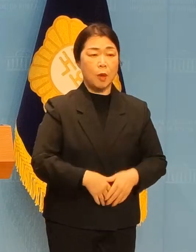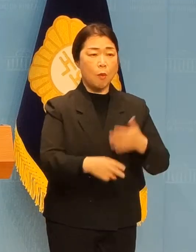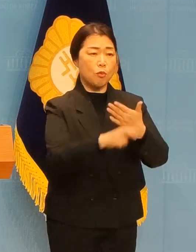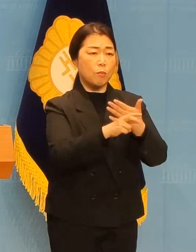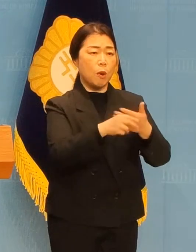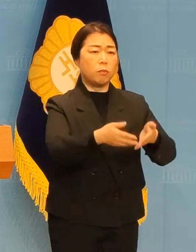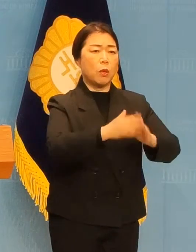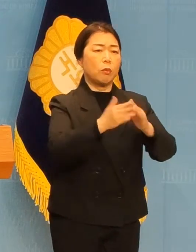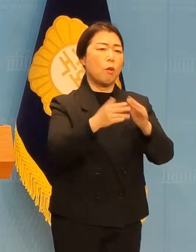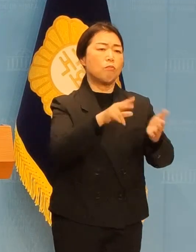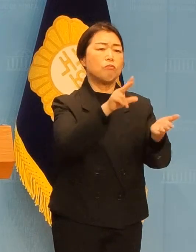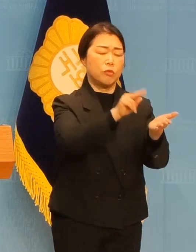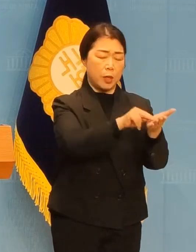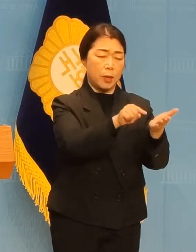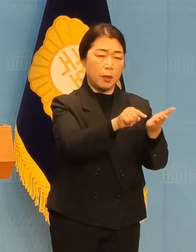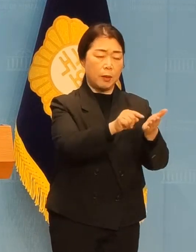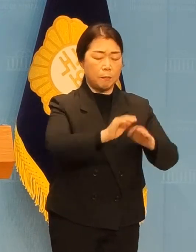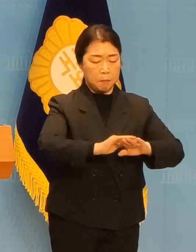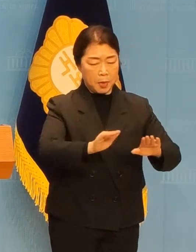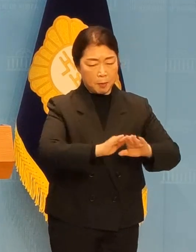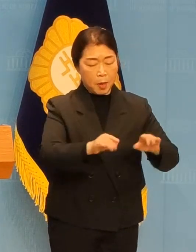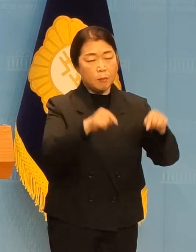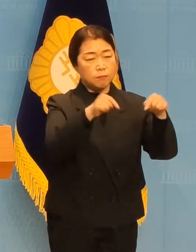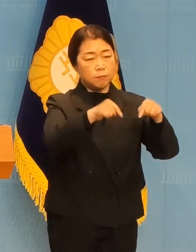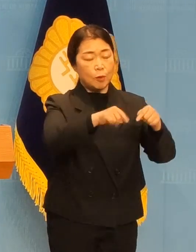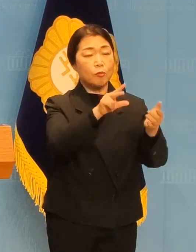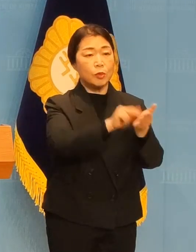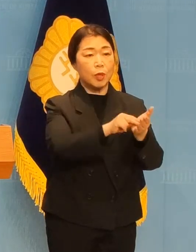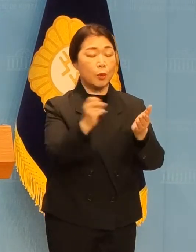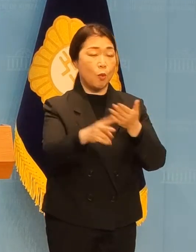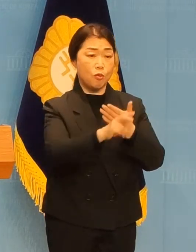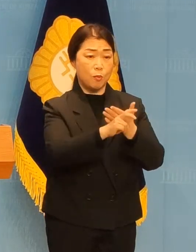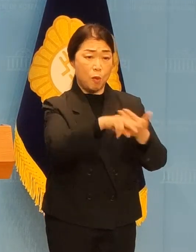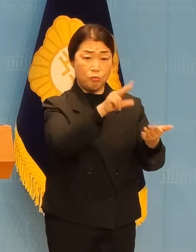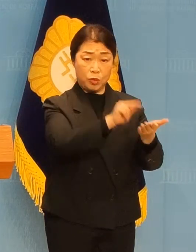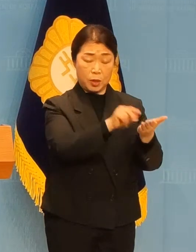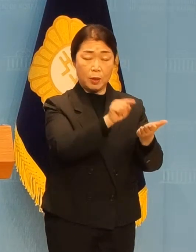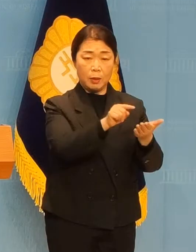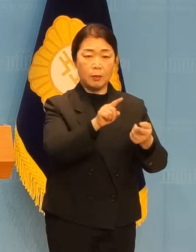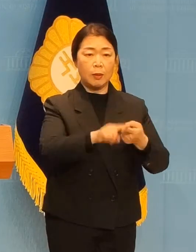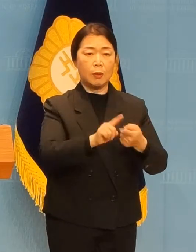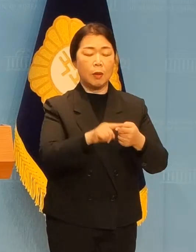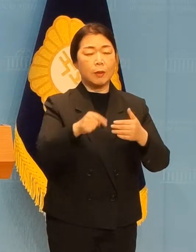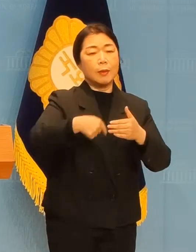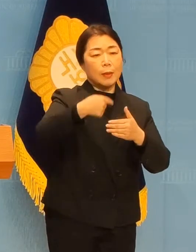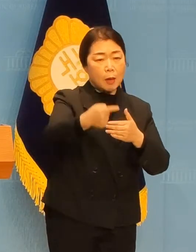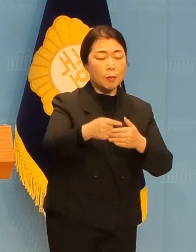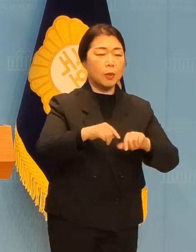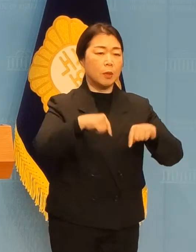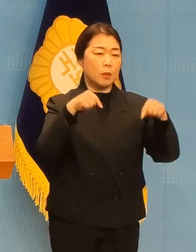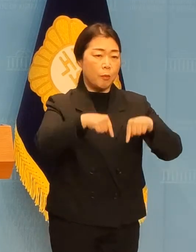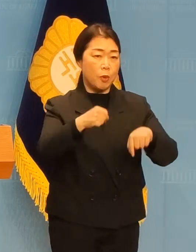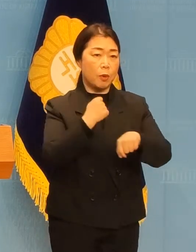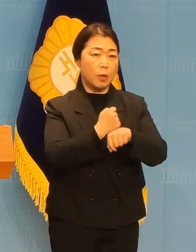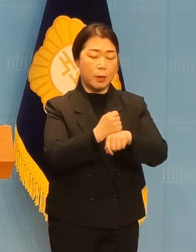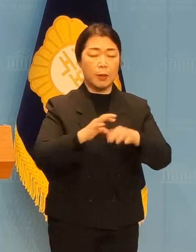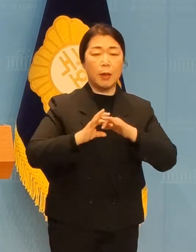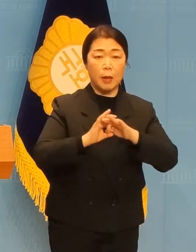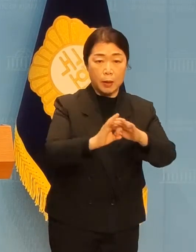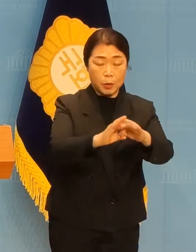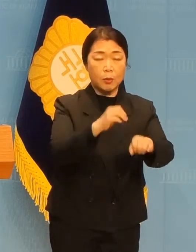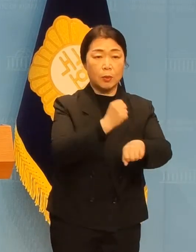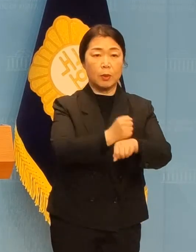대한 건설적 협의와 불법 조업 질서 개선을 위한 후속 협력이 차질 없이